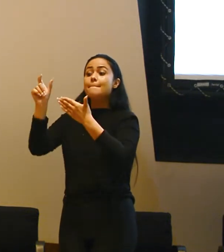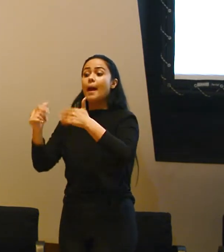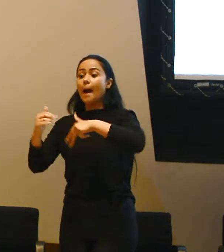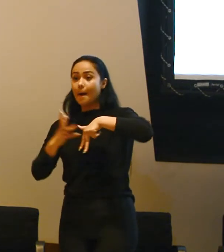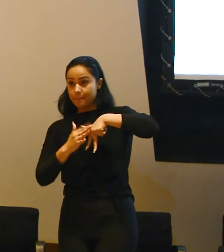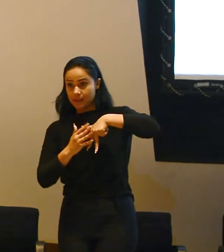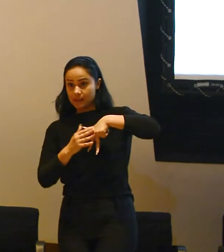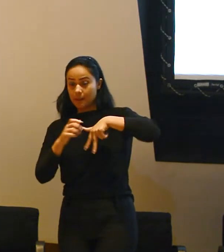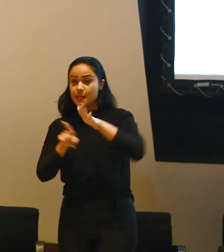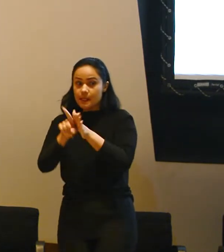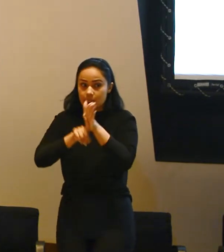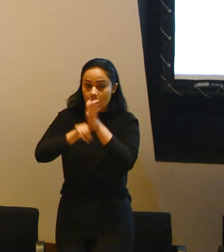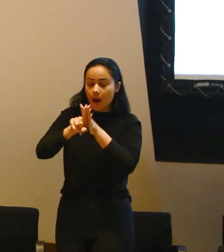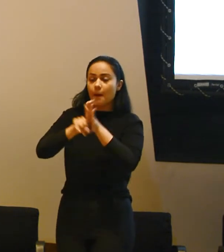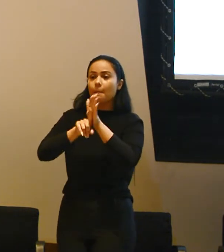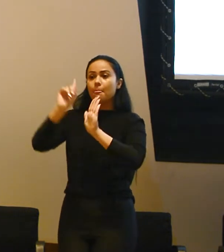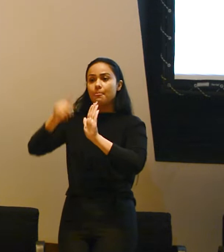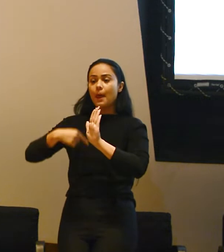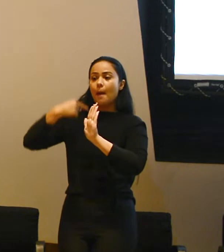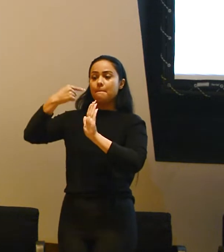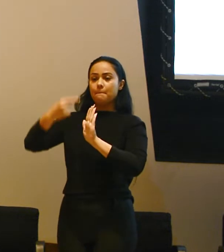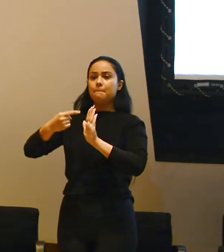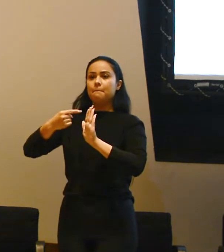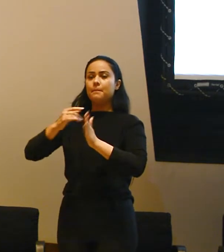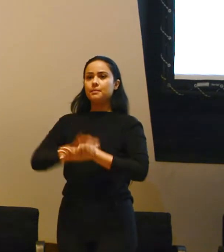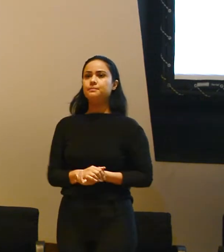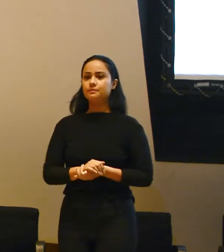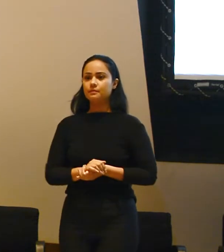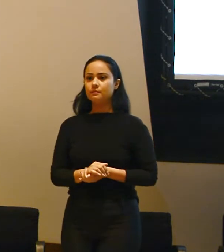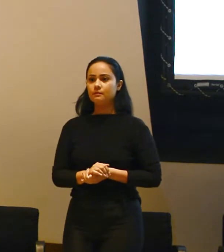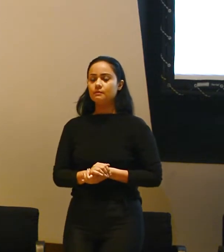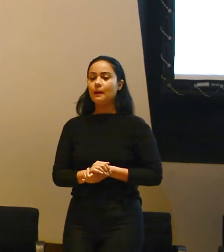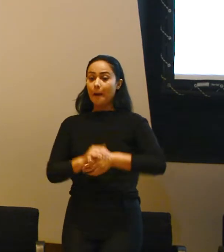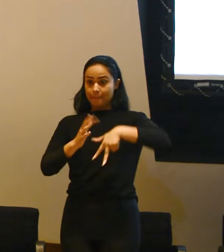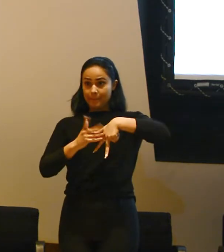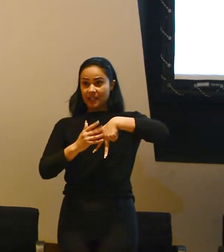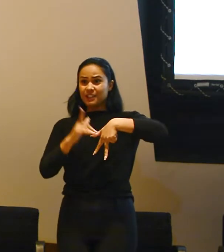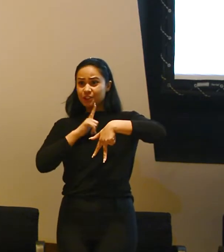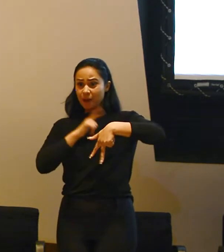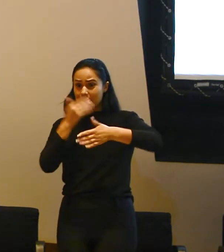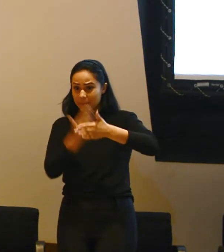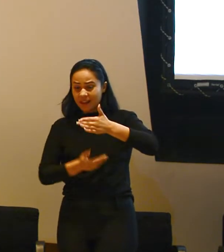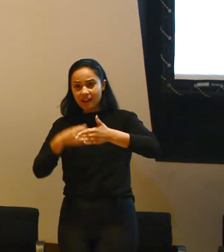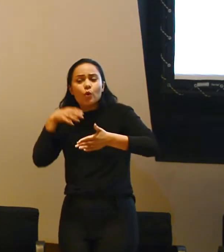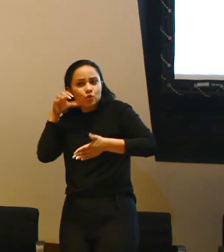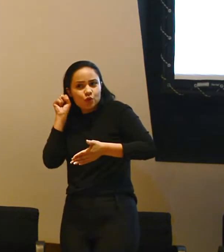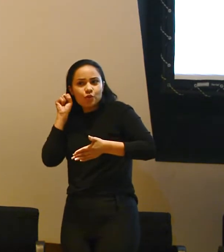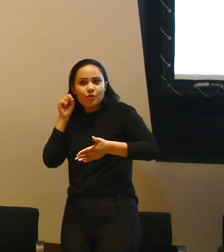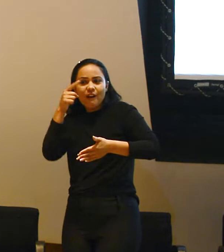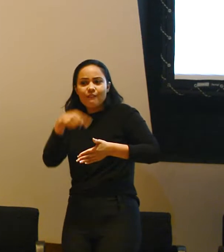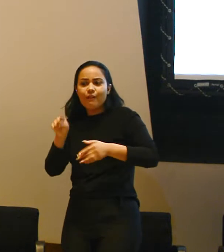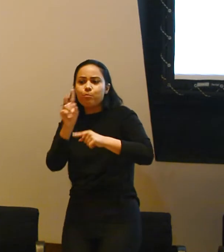para os exames audiológicos e depois, posteriormente, né, se o paciente tiver uma perda auditiva, ele vai